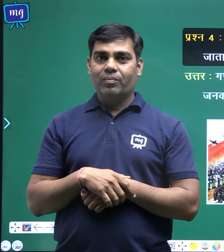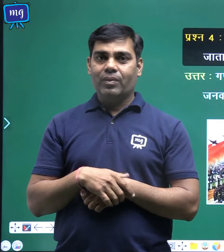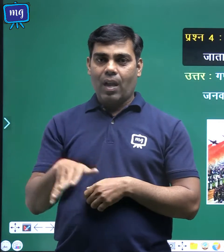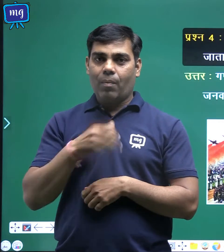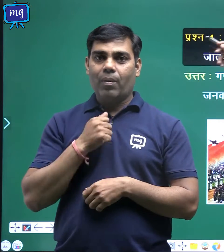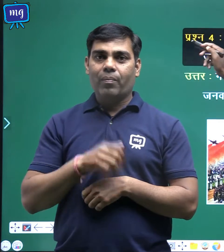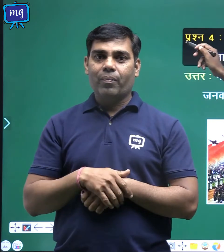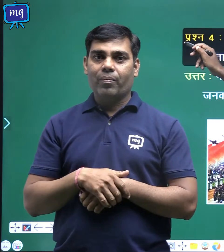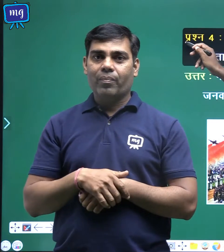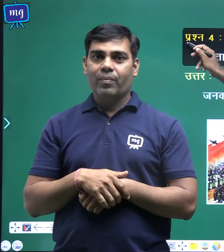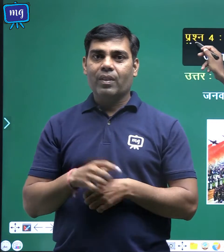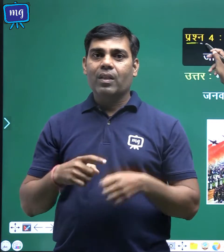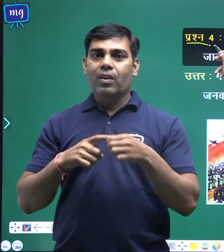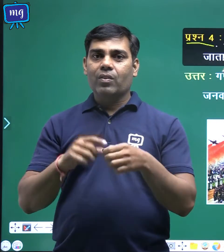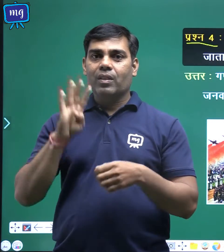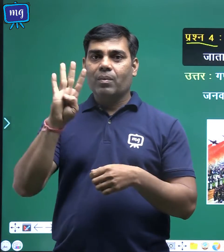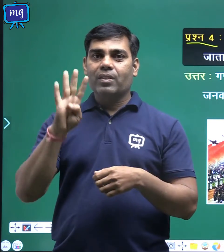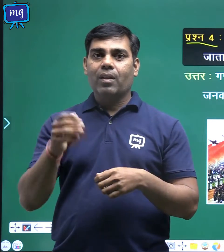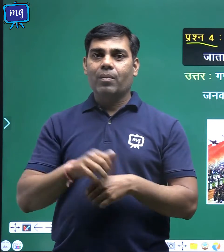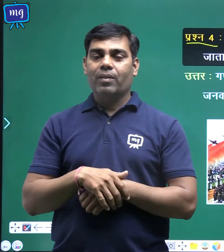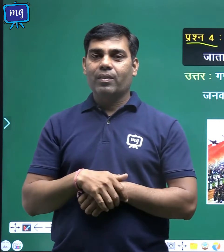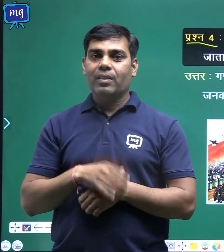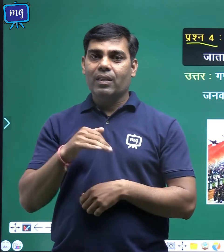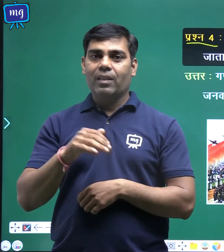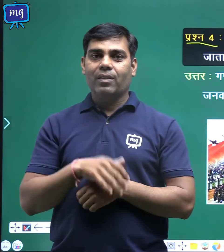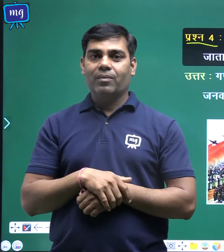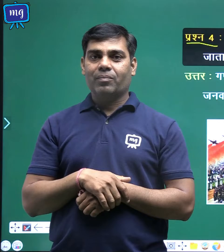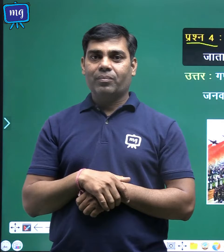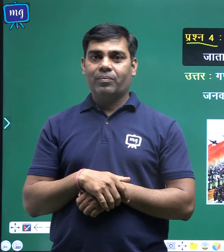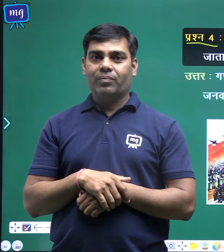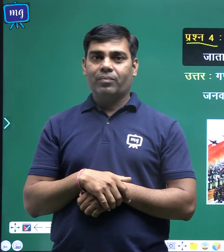हम प्रश्न नंबर 4 पर चलते हैं।